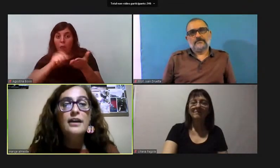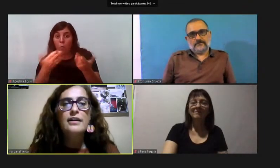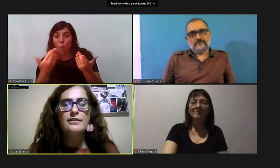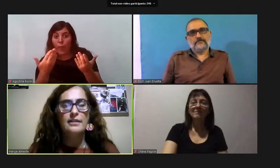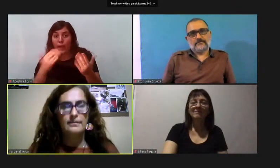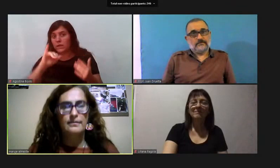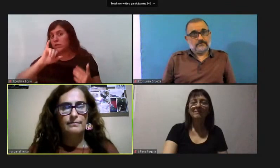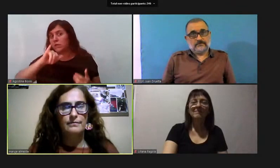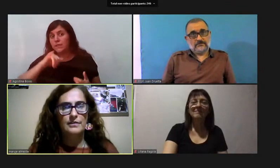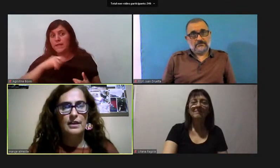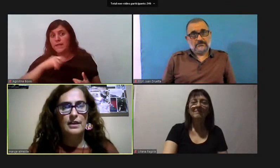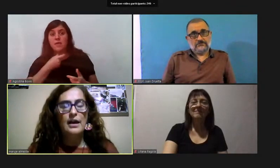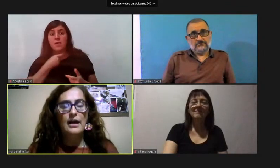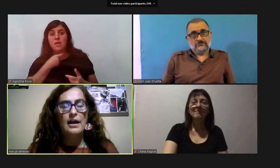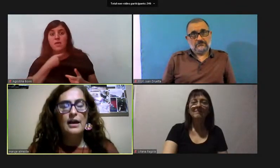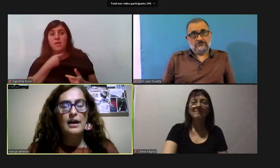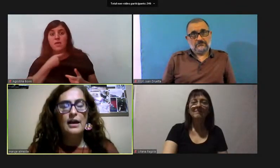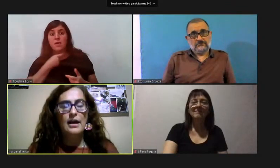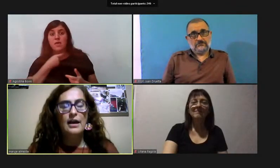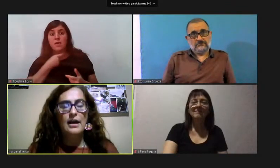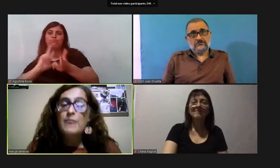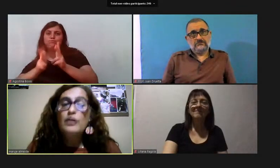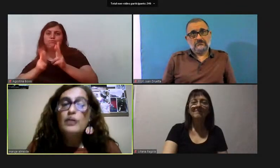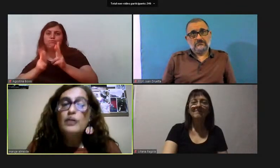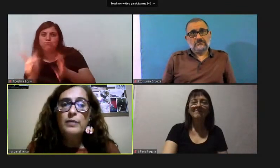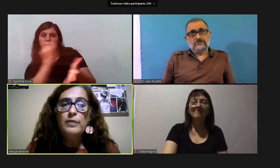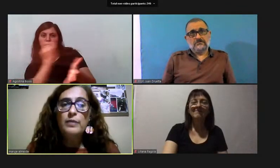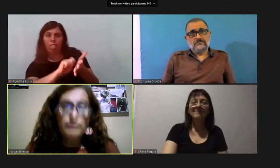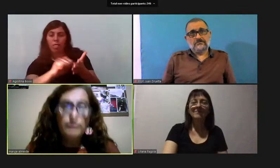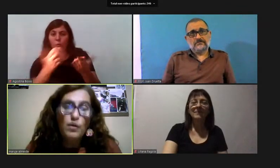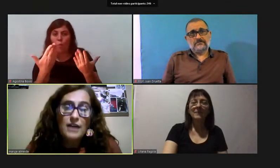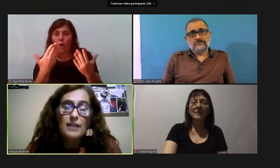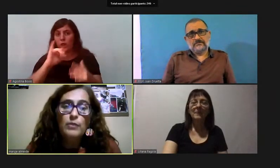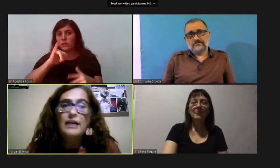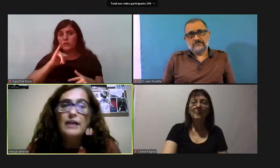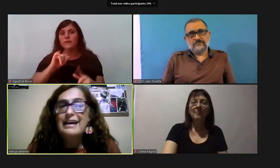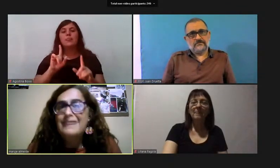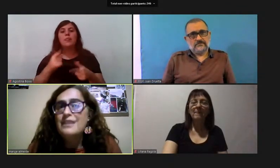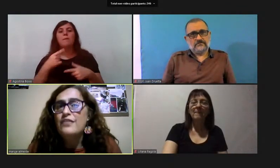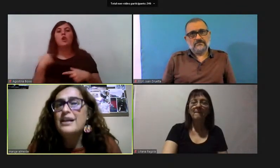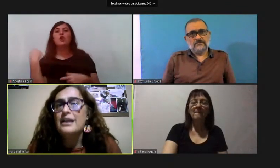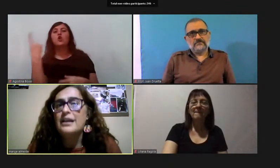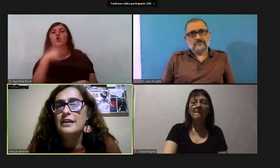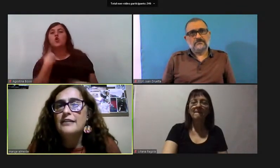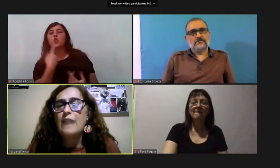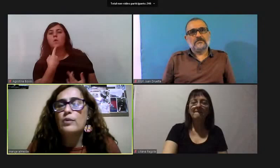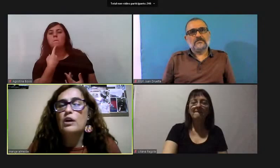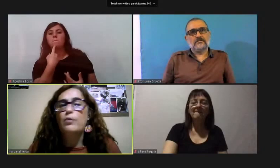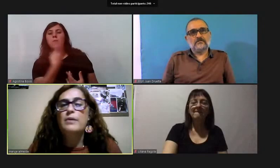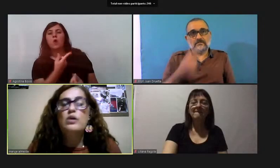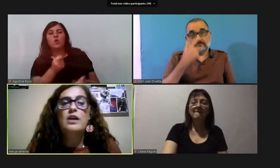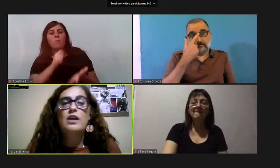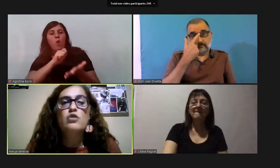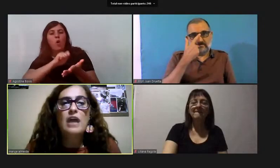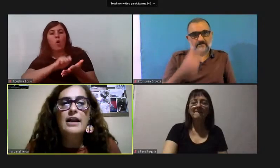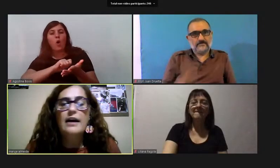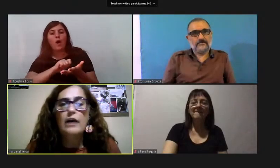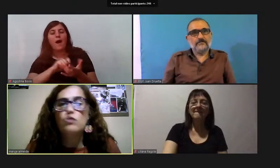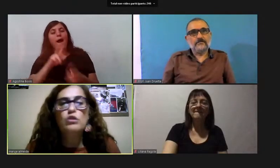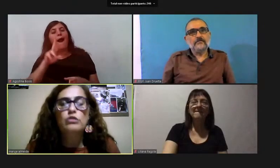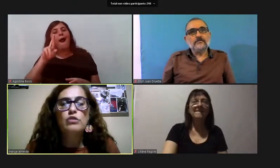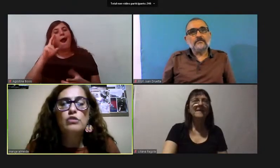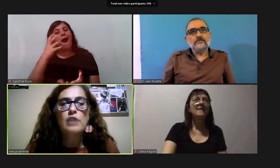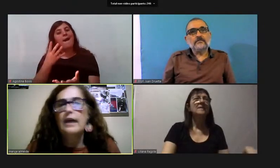que quiere decir, ¿sí? Ahora, también tenemos que hacer la pregunta, ¿qué significa registrar? Porque lo primero que nos sale